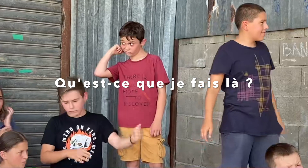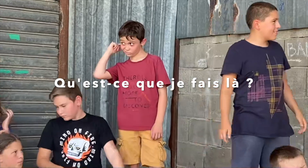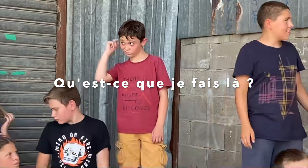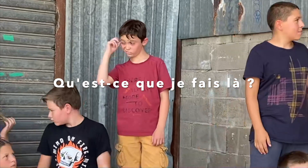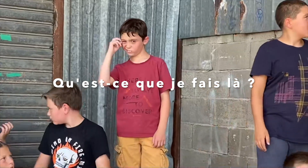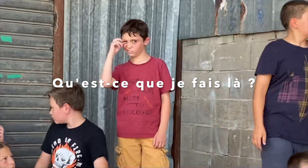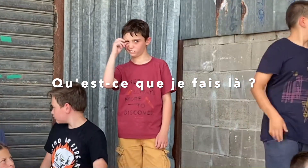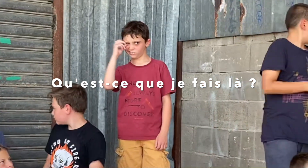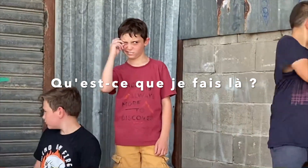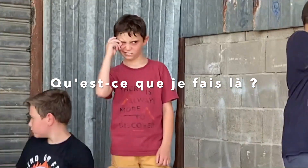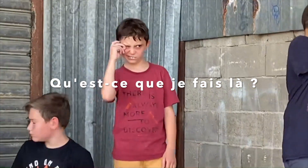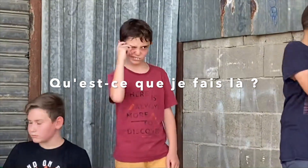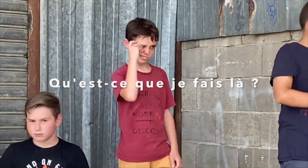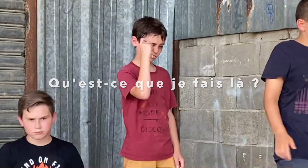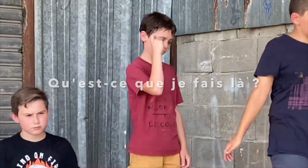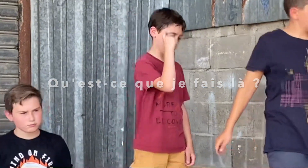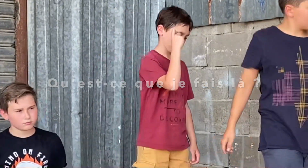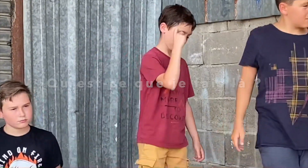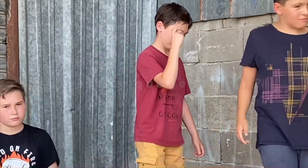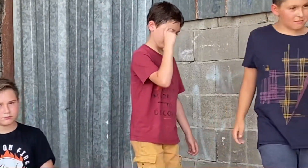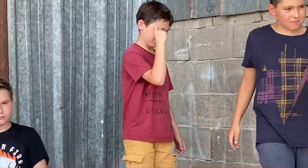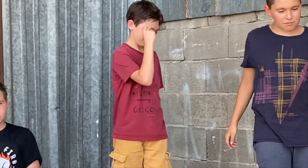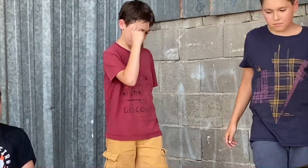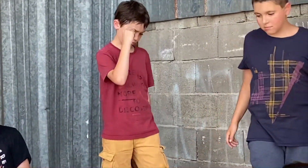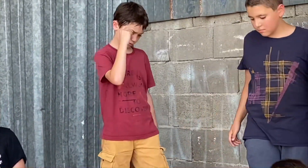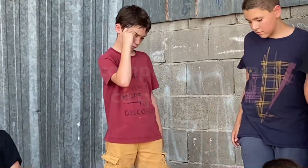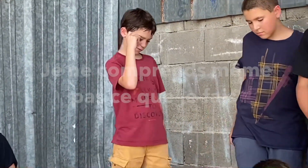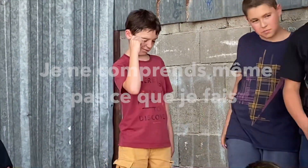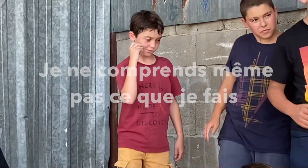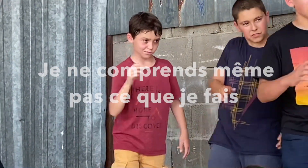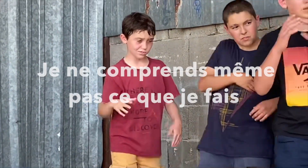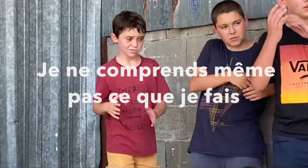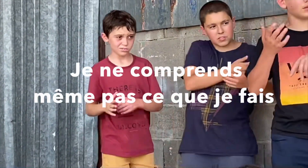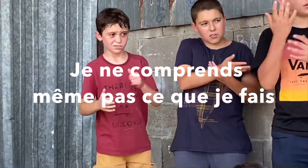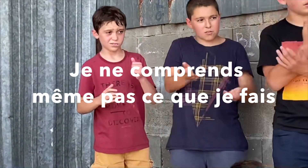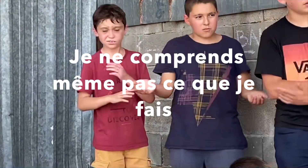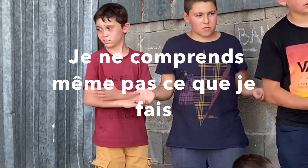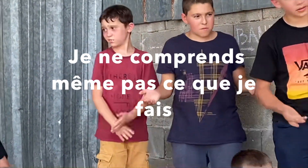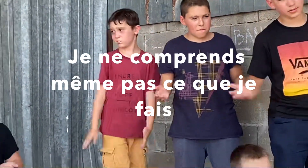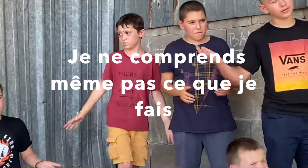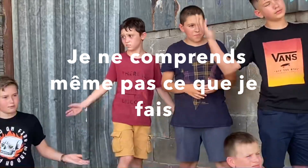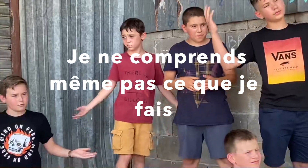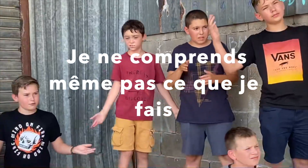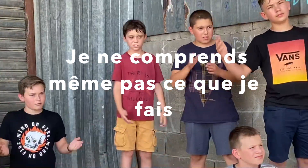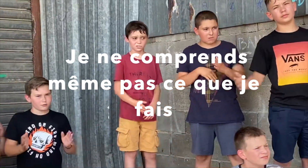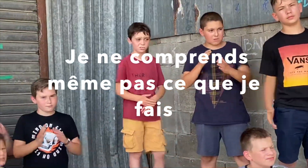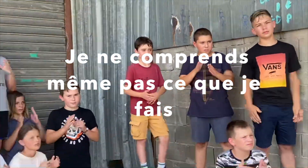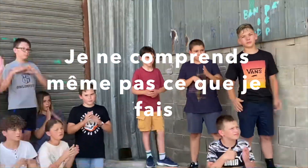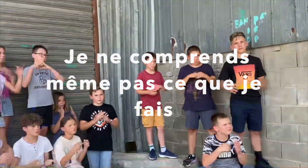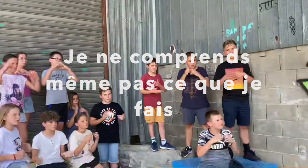On va faire cette partie-là. On récapitule une dernière fois. Ça fait. C'est juste une petite chanson. Arrête de lancer. Une petite chanson d'amour.